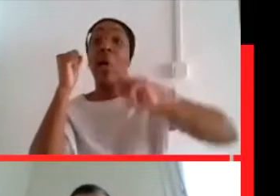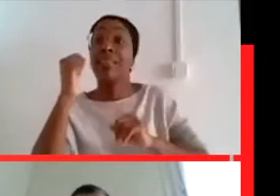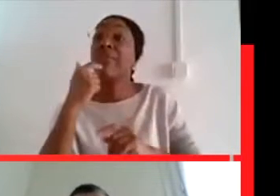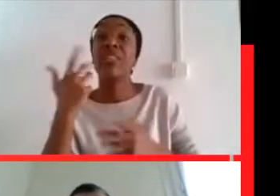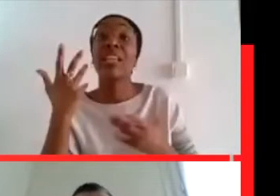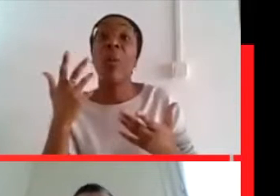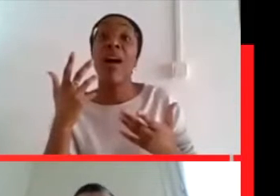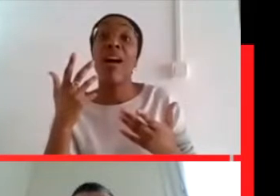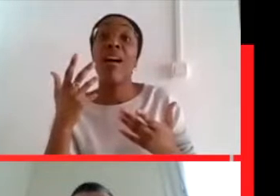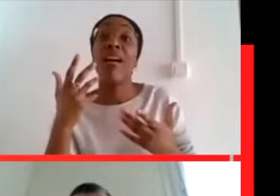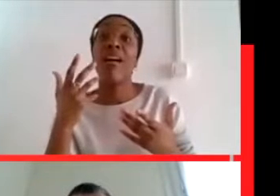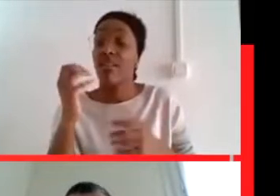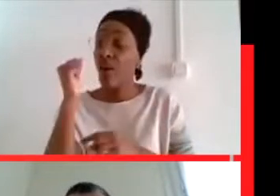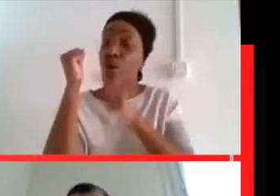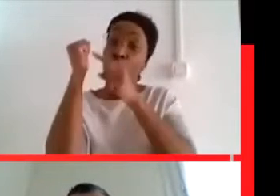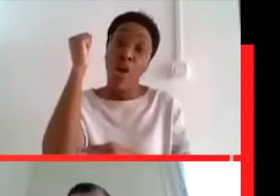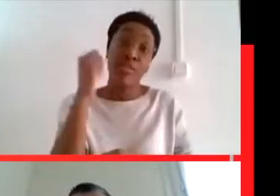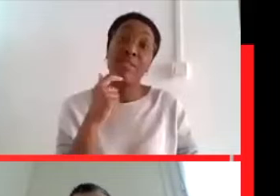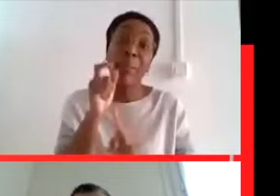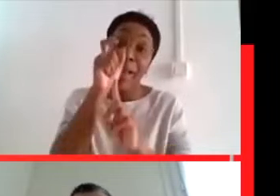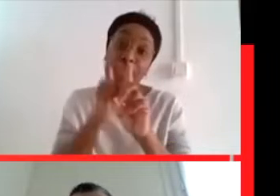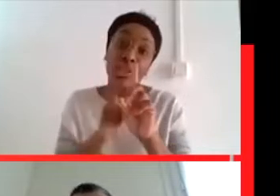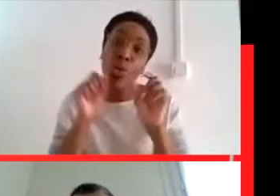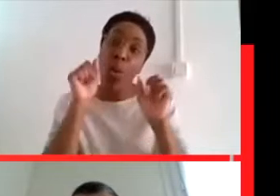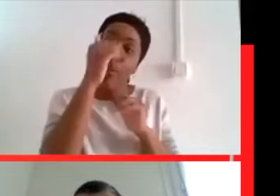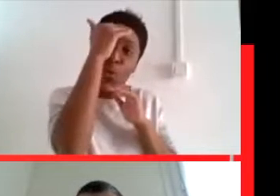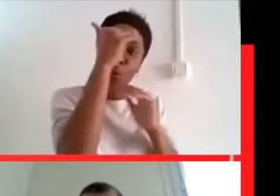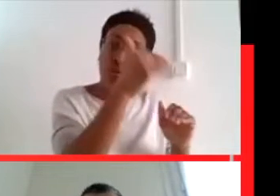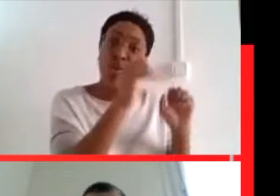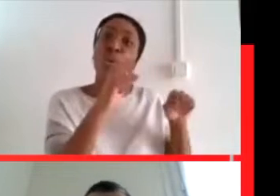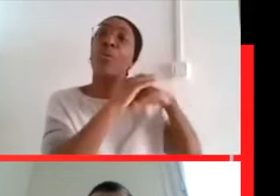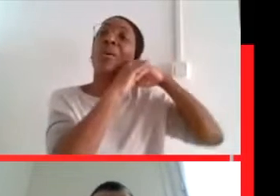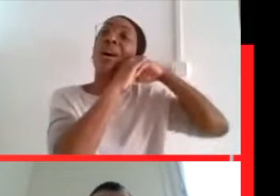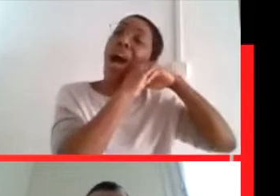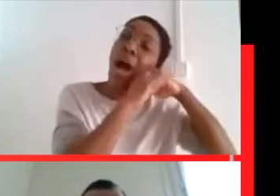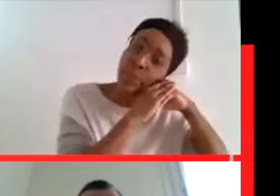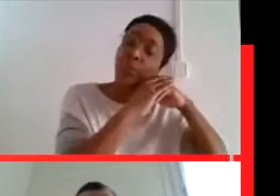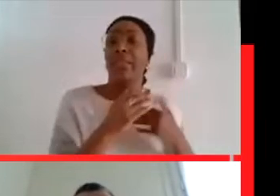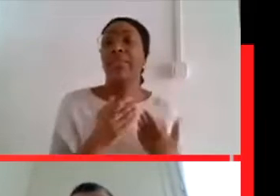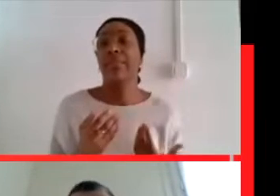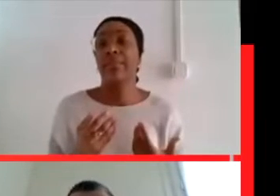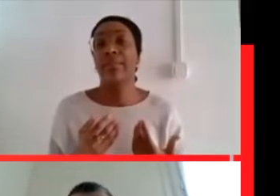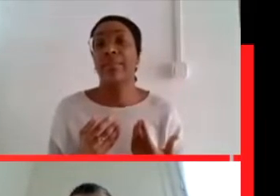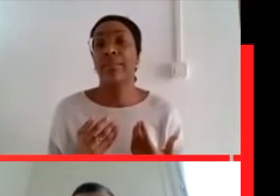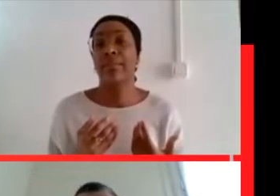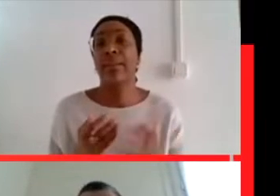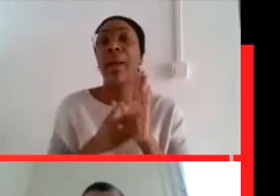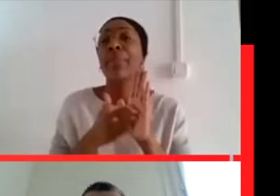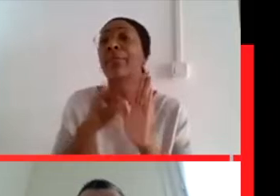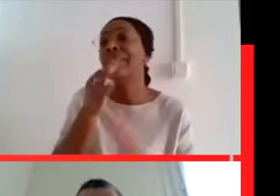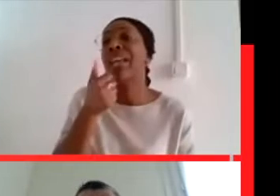s'appuyer. 1 Thessaloniciens 2,7, la Bible nous dit: «Nous avons été pleins de douceur au milieu de vous,